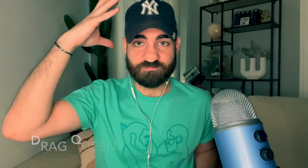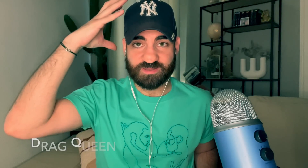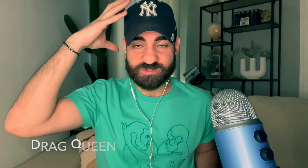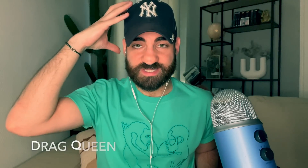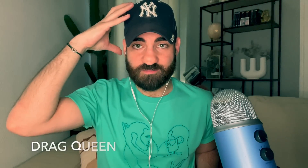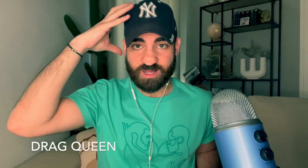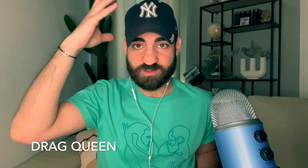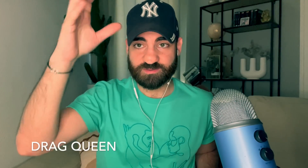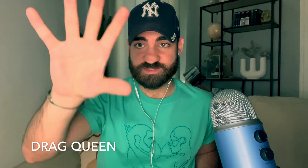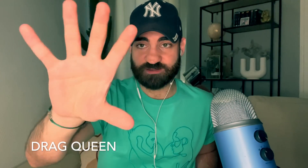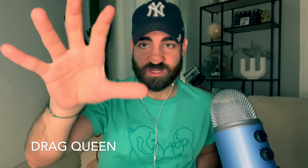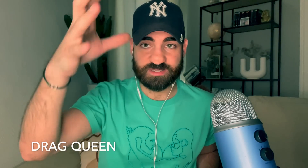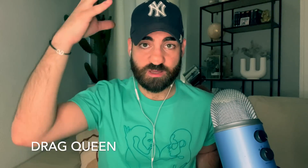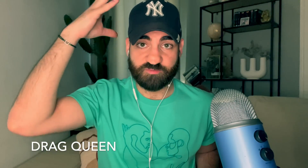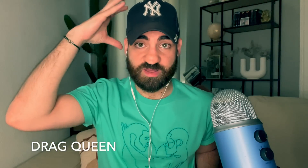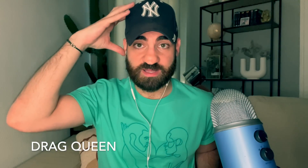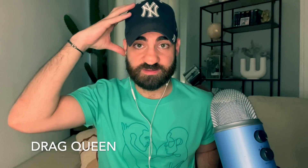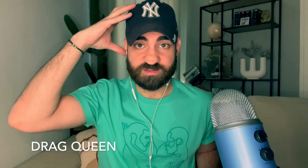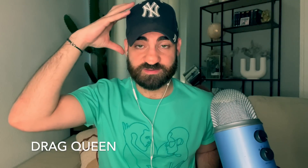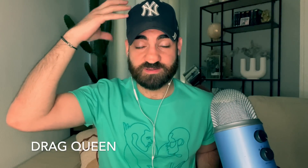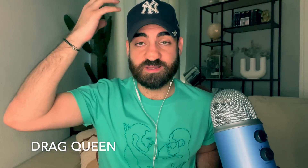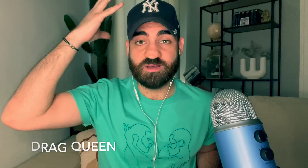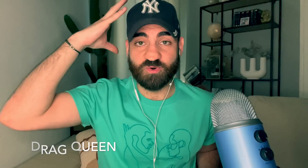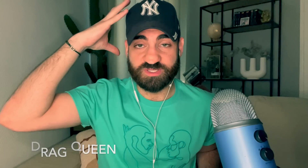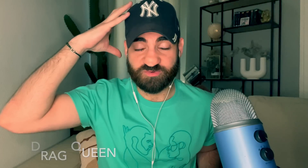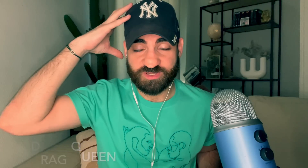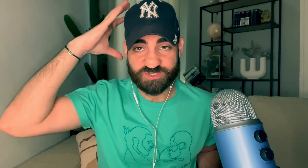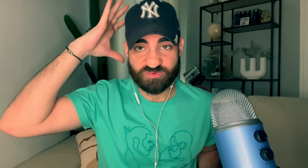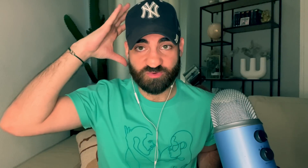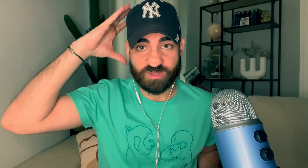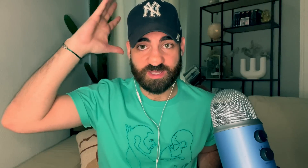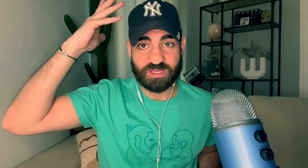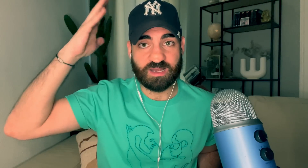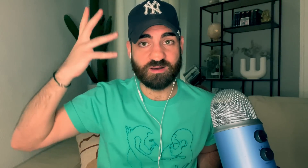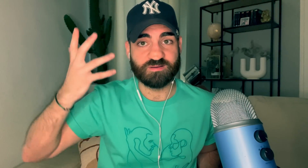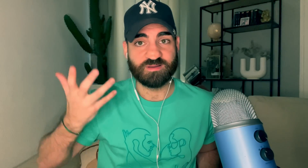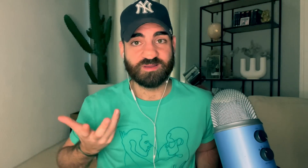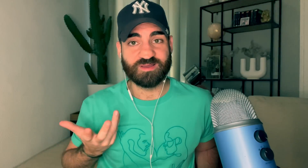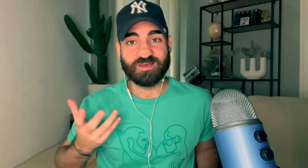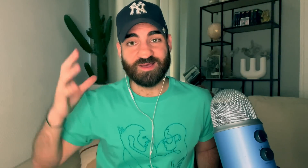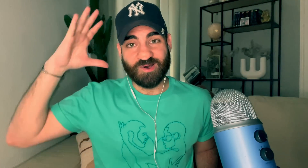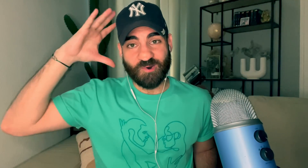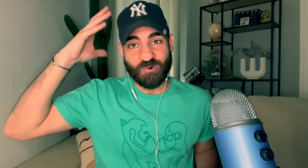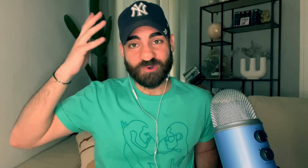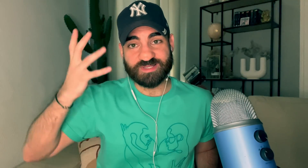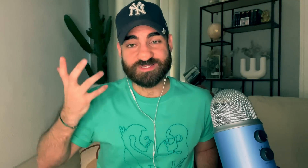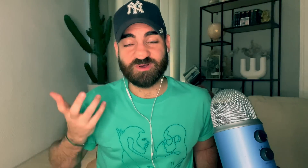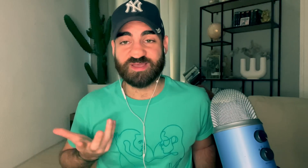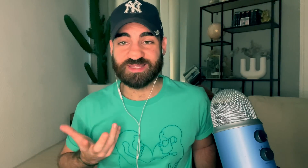mettre sa main de cette manière vers la tête au niveau des cheveux. Et là, on redescend avec des